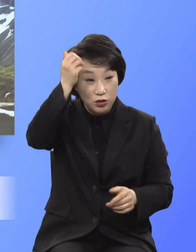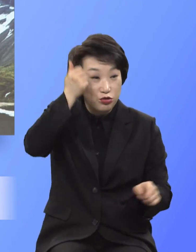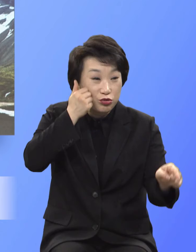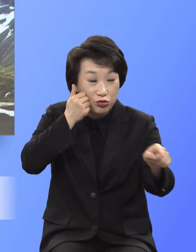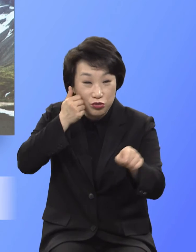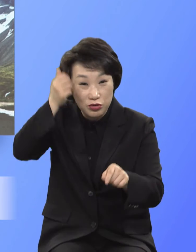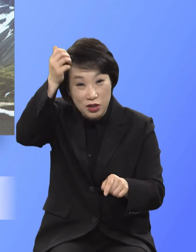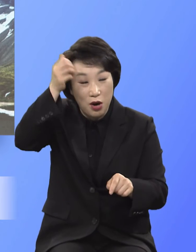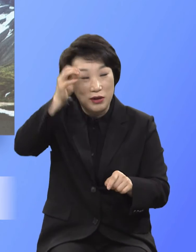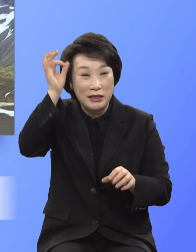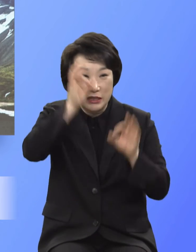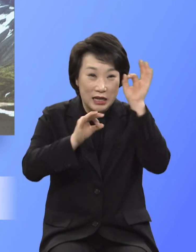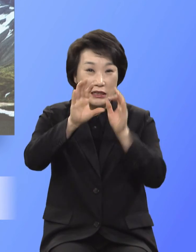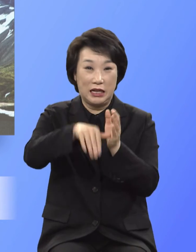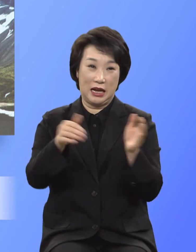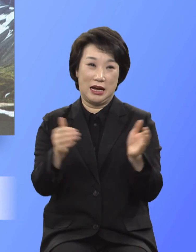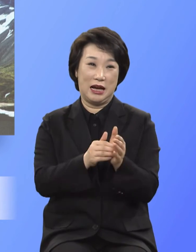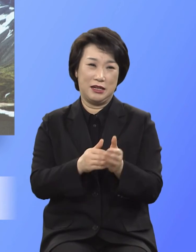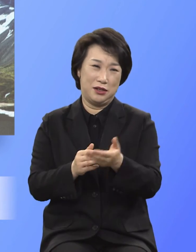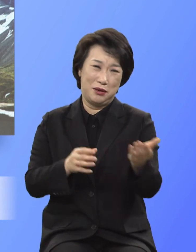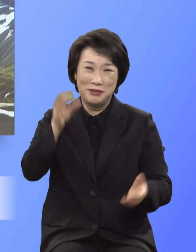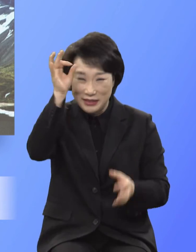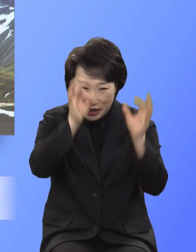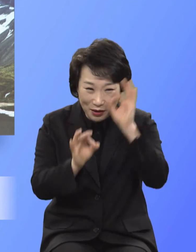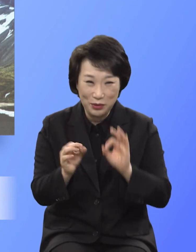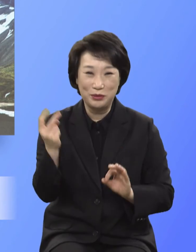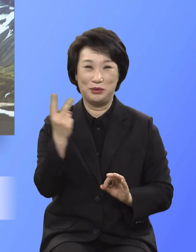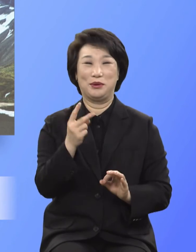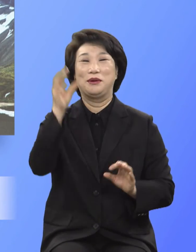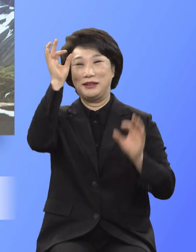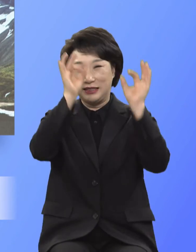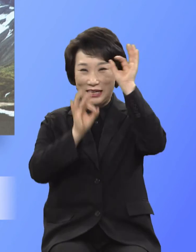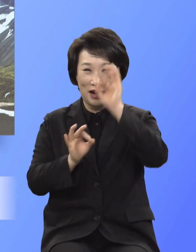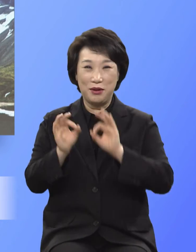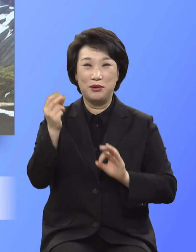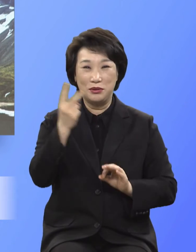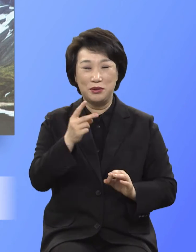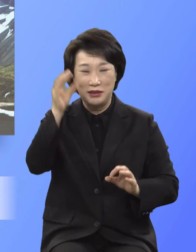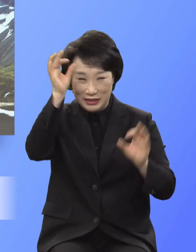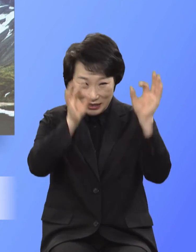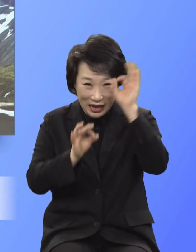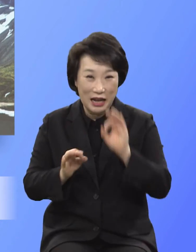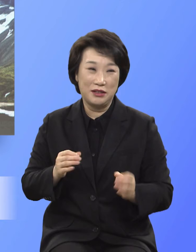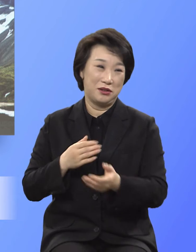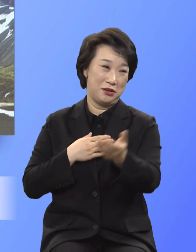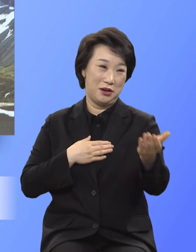영혼들을 찾을 때까지 찾고 또 찾고